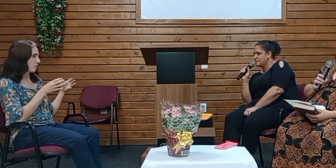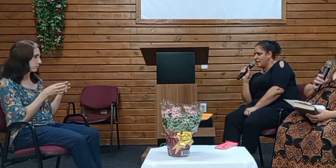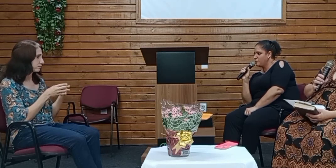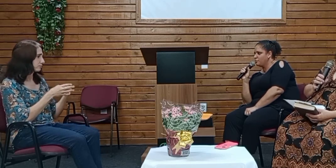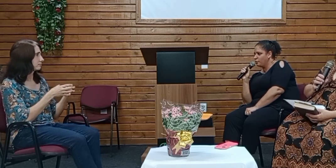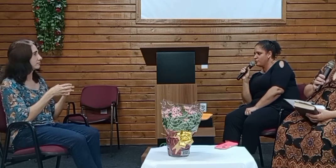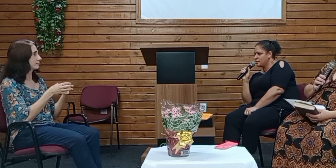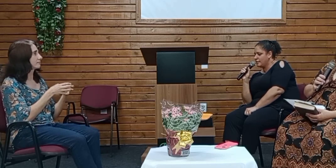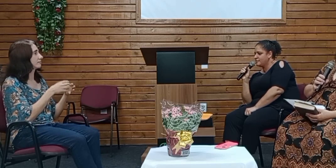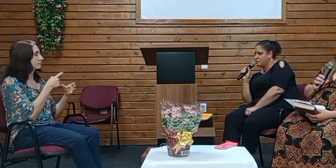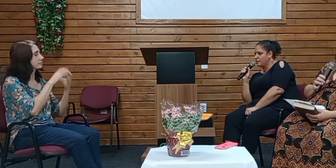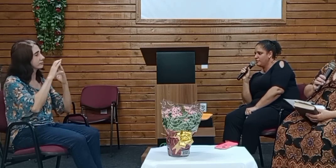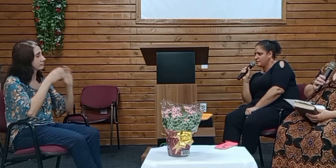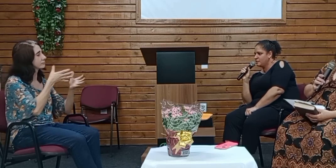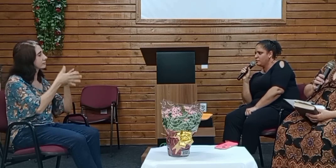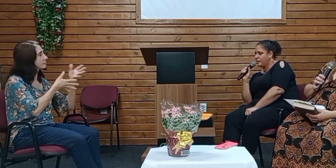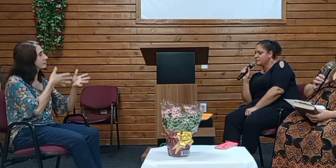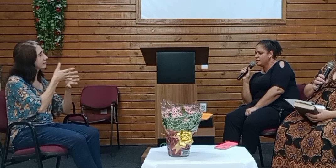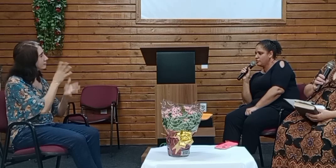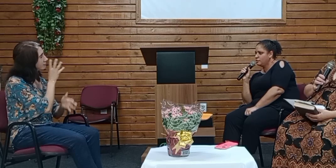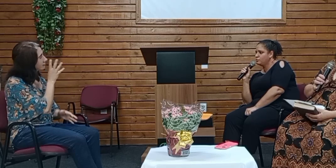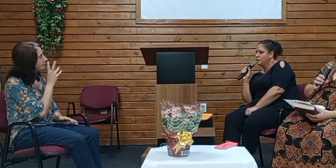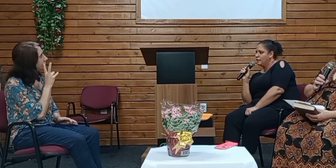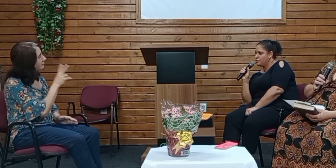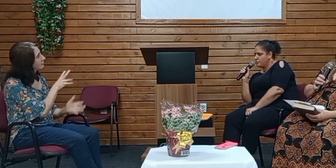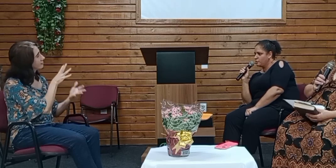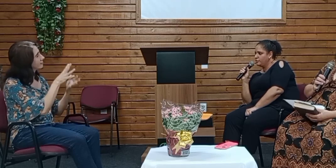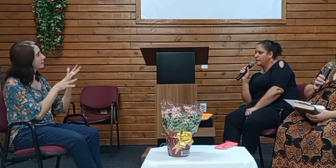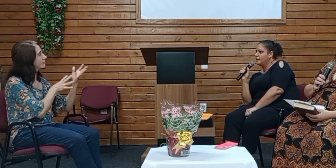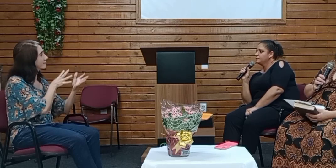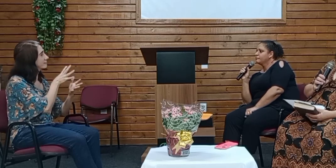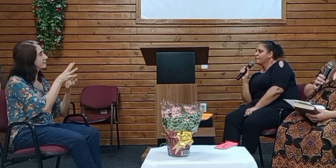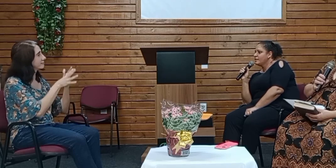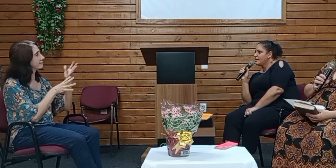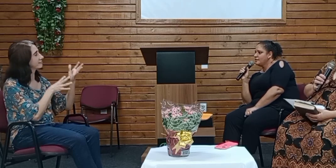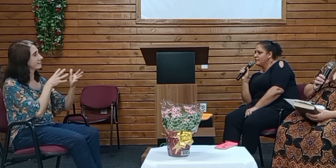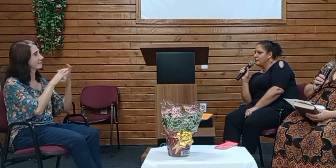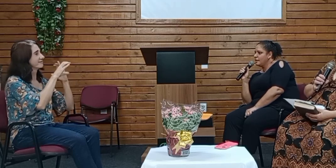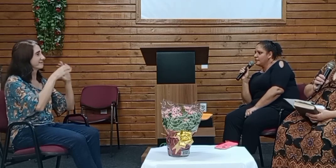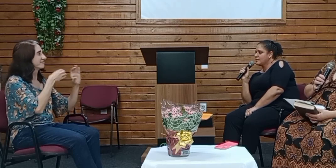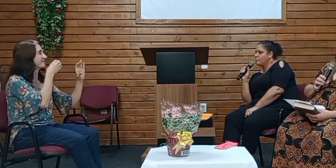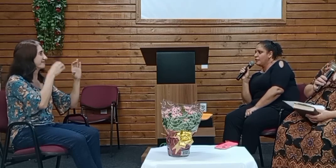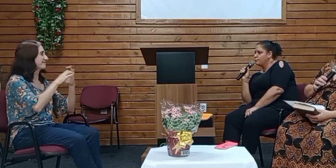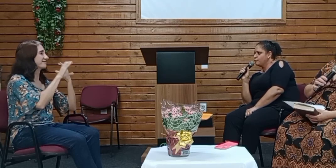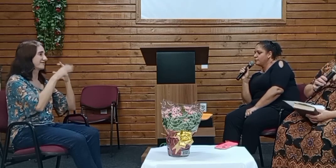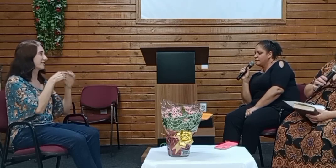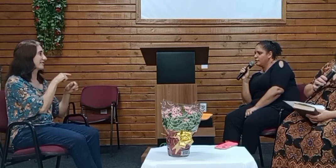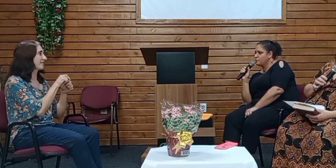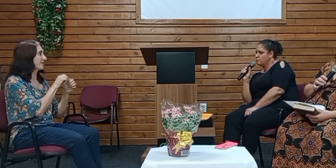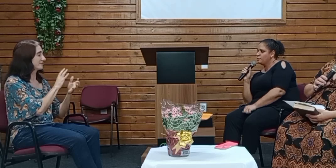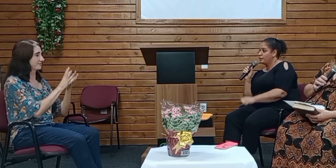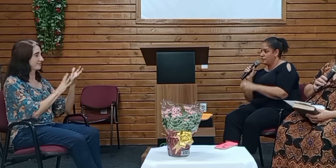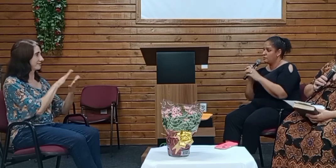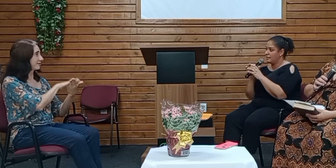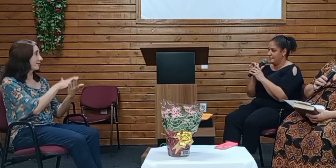que sabem um pouco de sinais, que eu acabei ensinando elas, né, de tanto a gente se comunicar. E aí elas acabavam